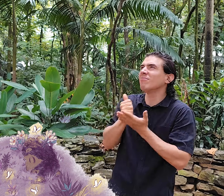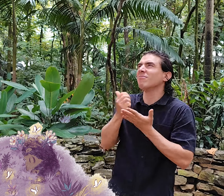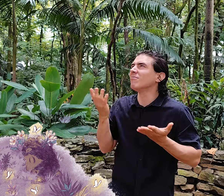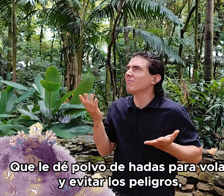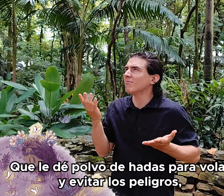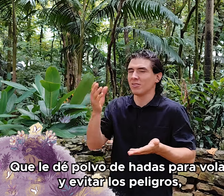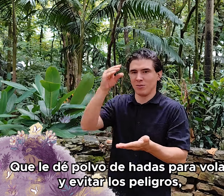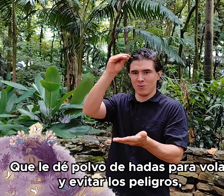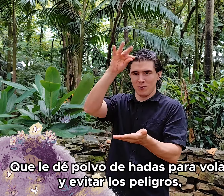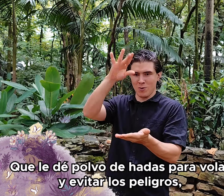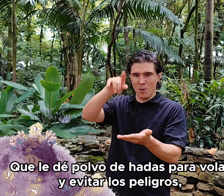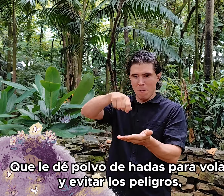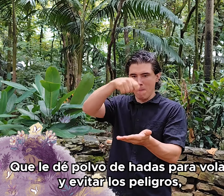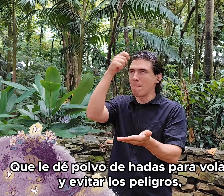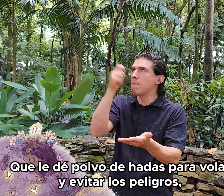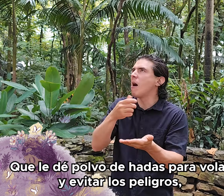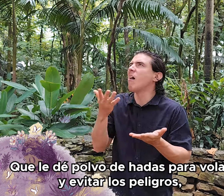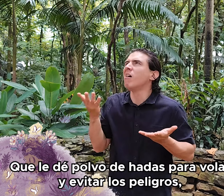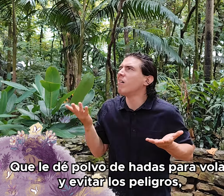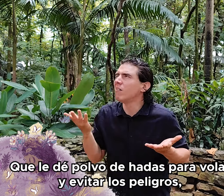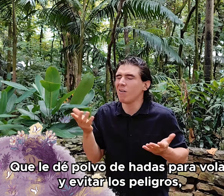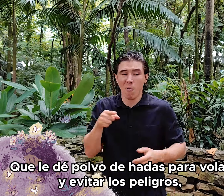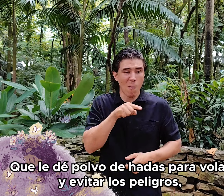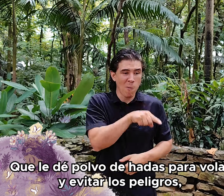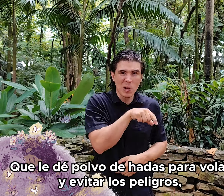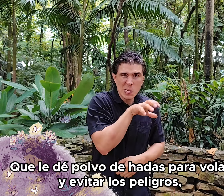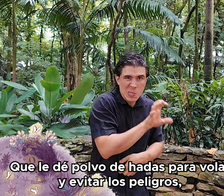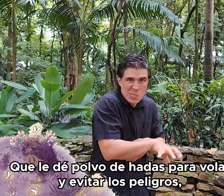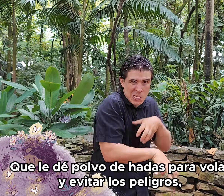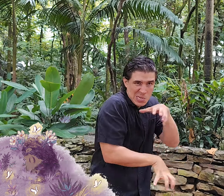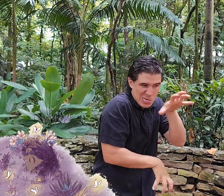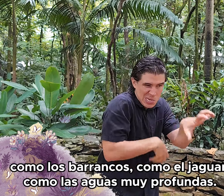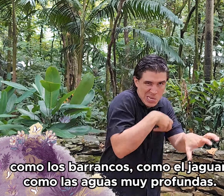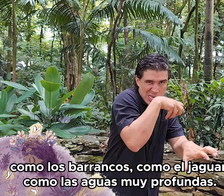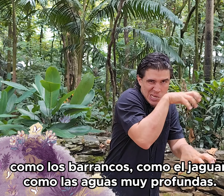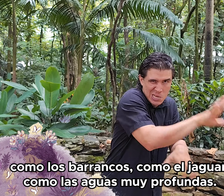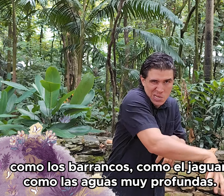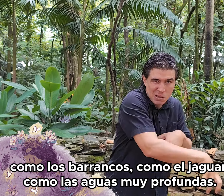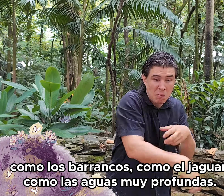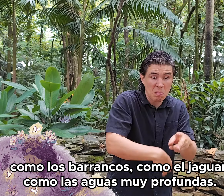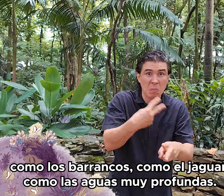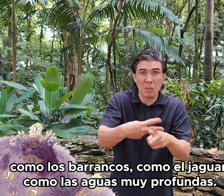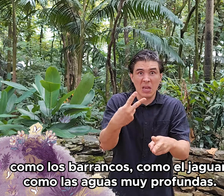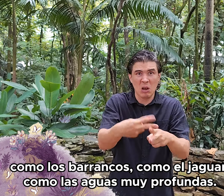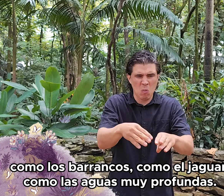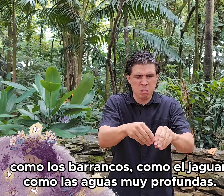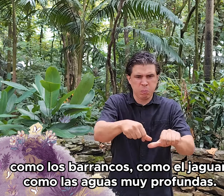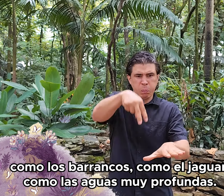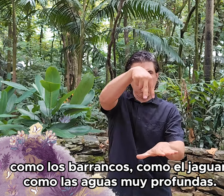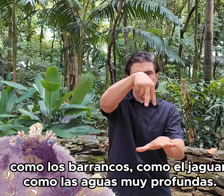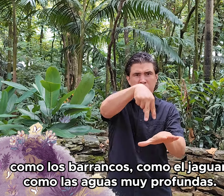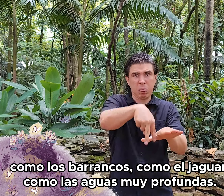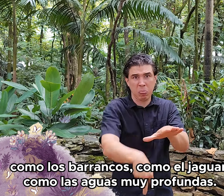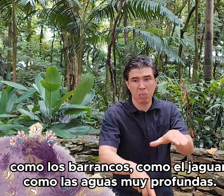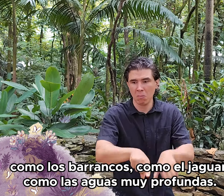Que le dé polvo de hadas para volar y evitar los peligros. Como los barrancos, como el jaguar, como las